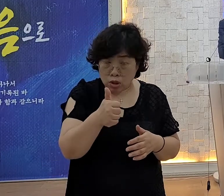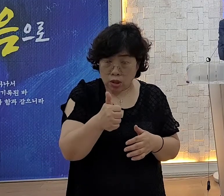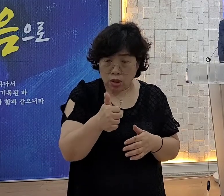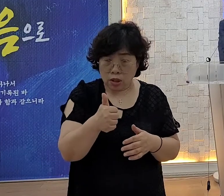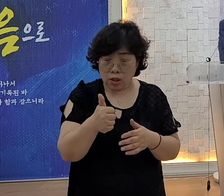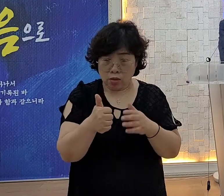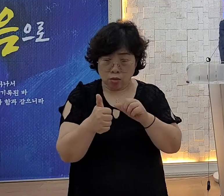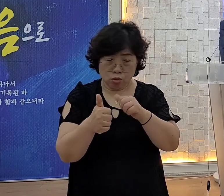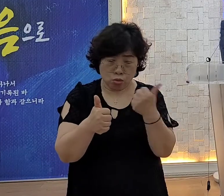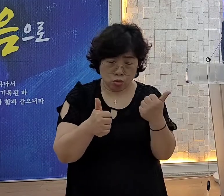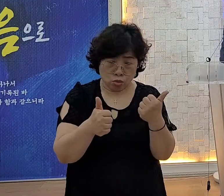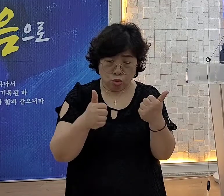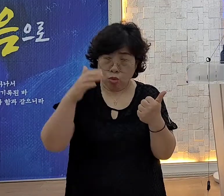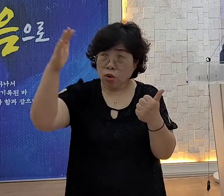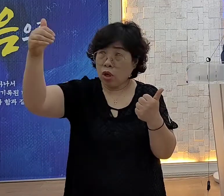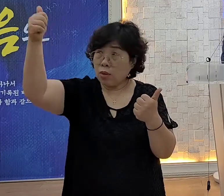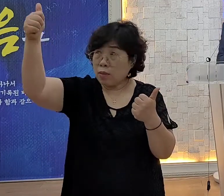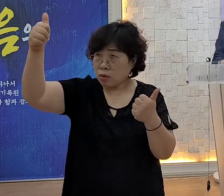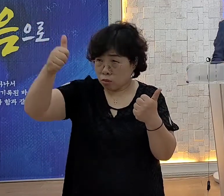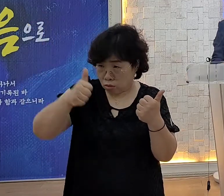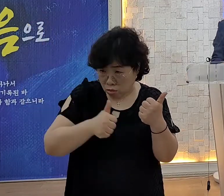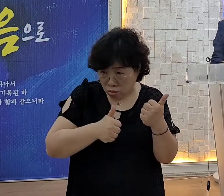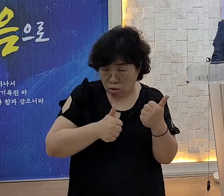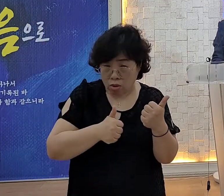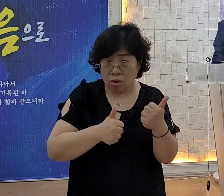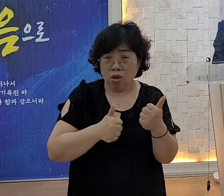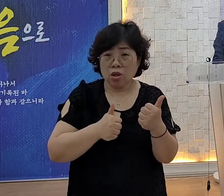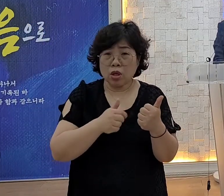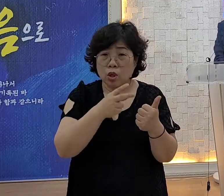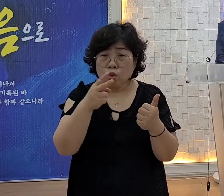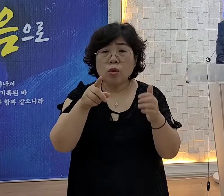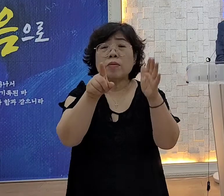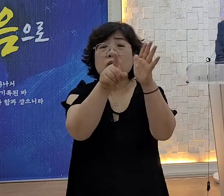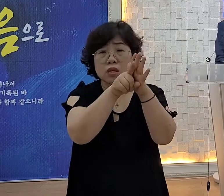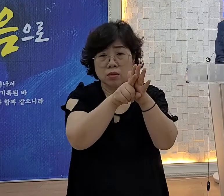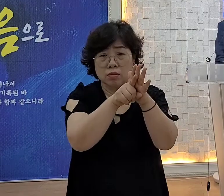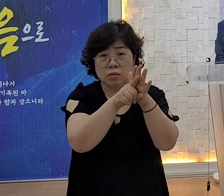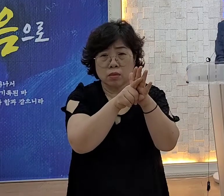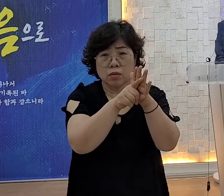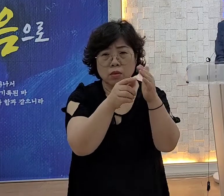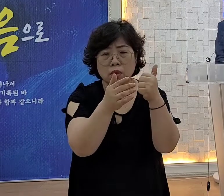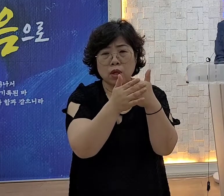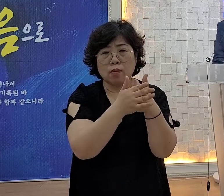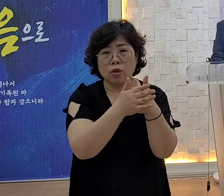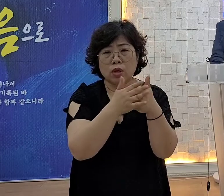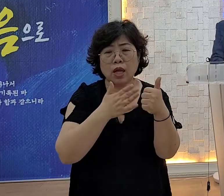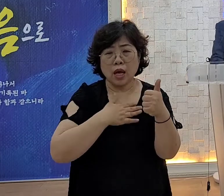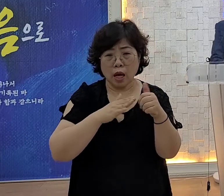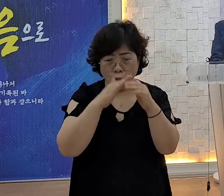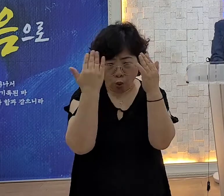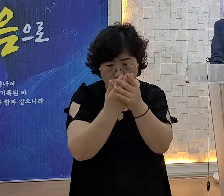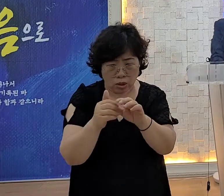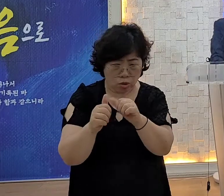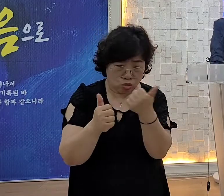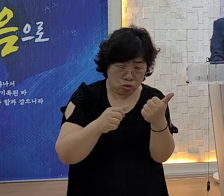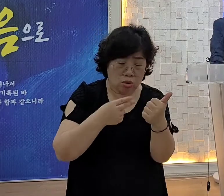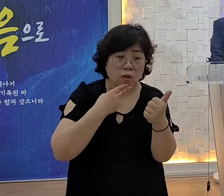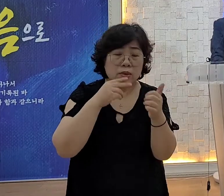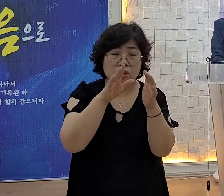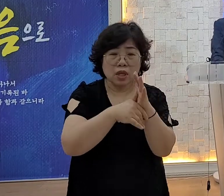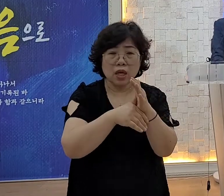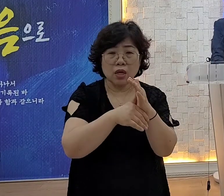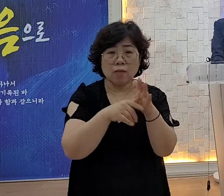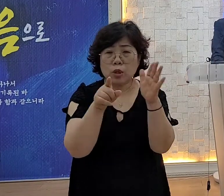내가 완전히 죽고 내 자아를 포기하지 않고서는 믿음이라고 할 수가 없는 거예요. 그래서 하나님 앞에서